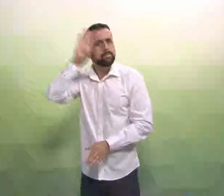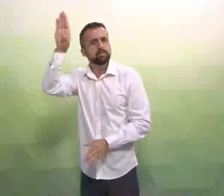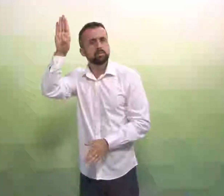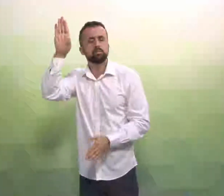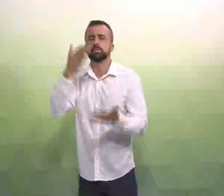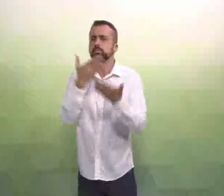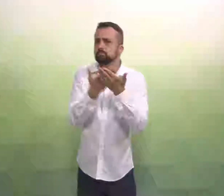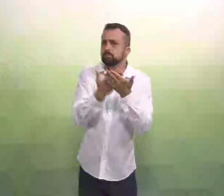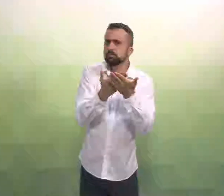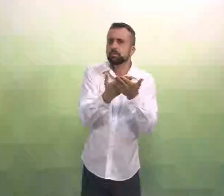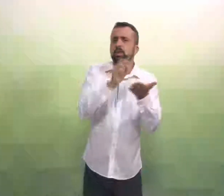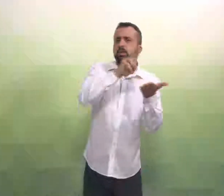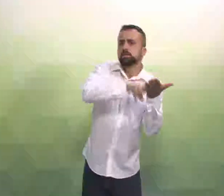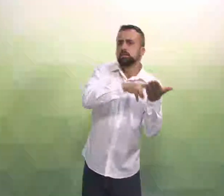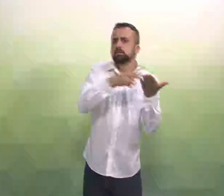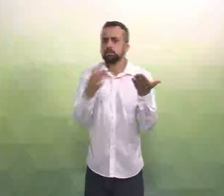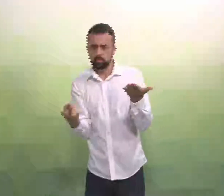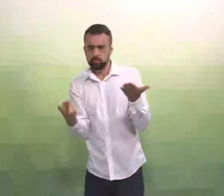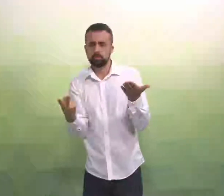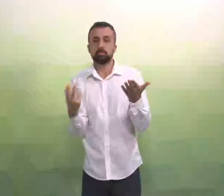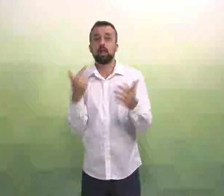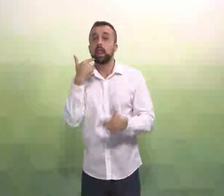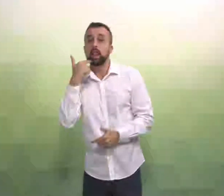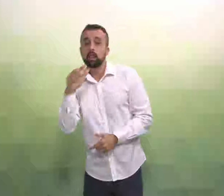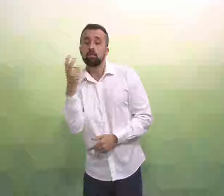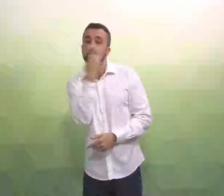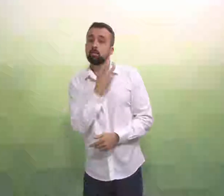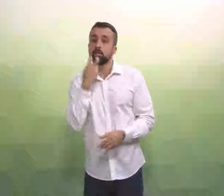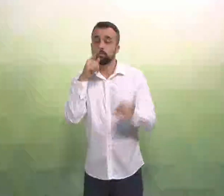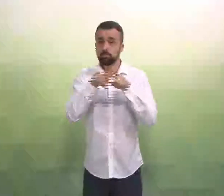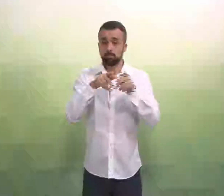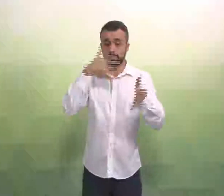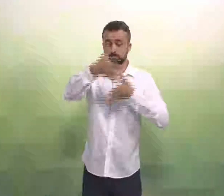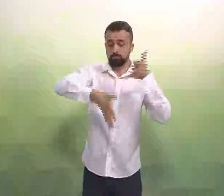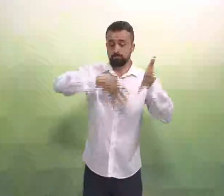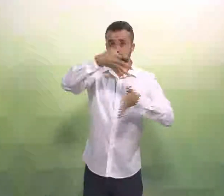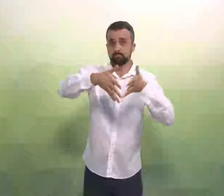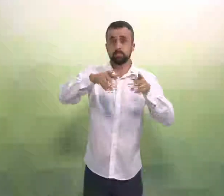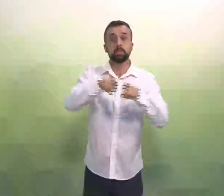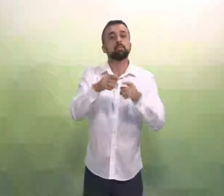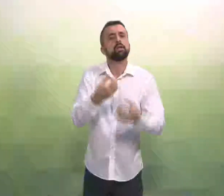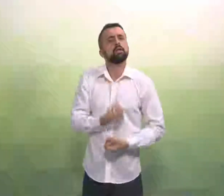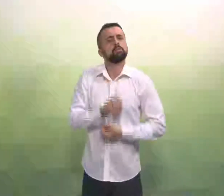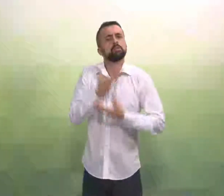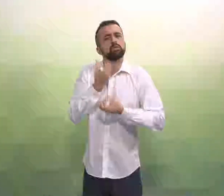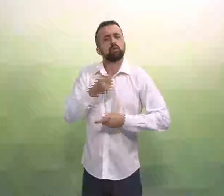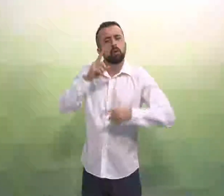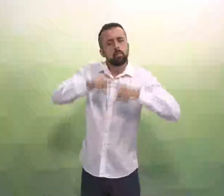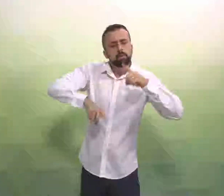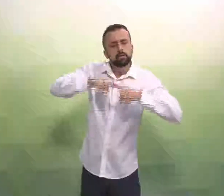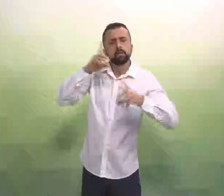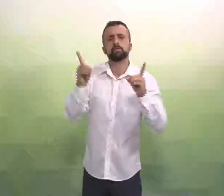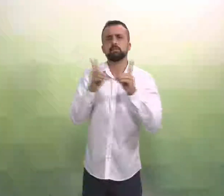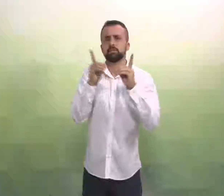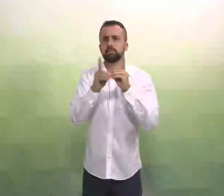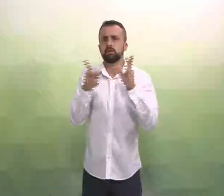Dedico-me especialmente aos estudos da tradução, das línguas orais e de sinais, produção de